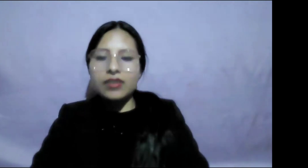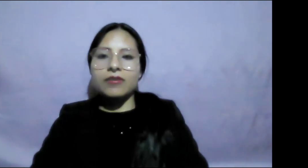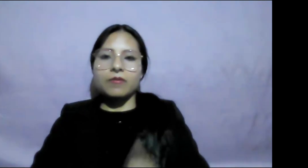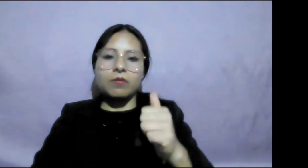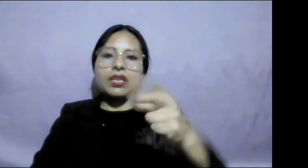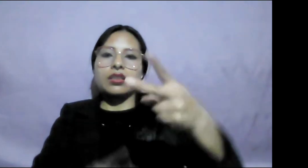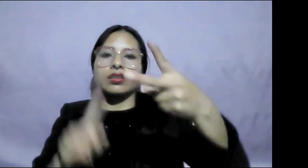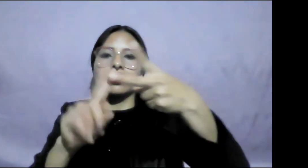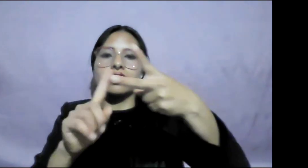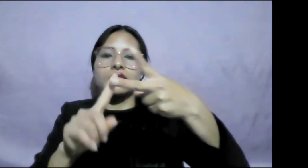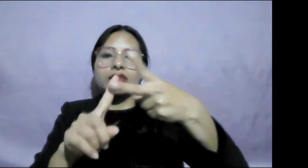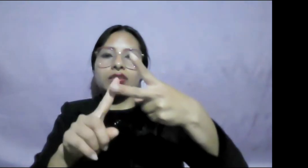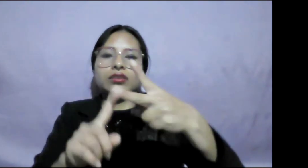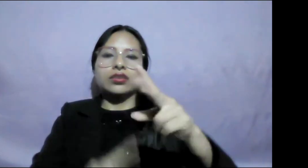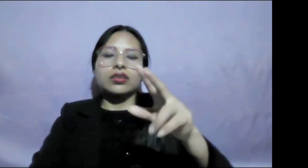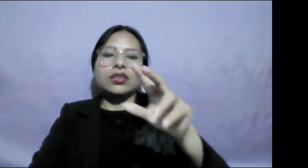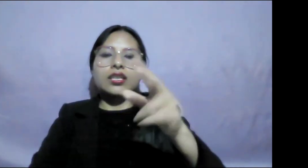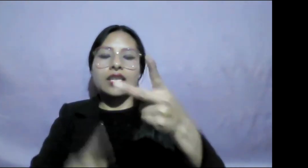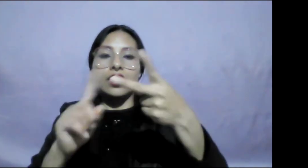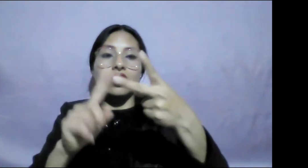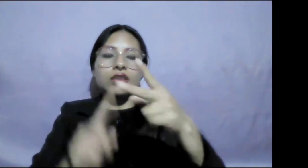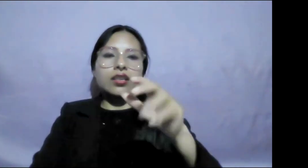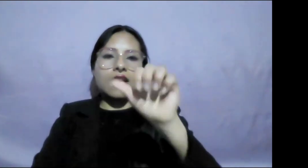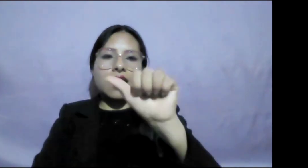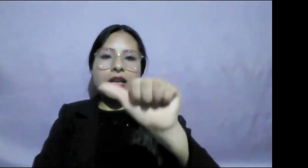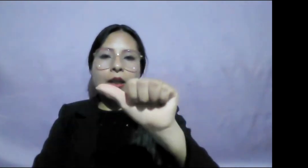biru gracias evely y